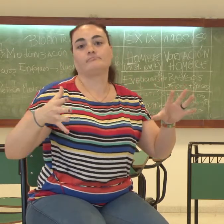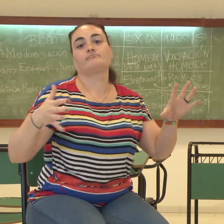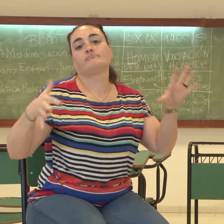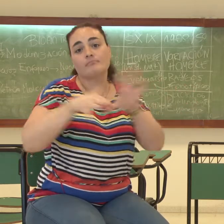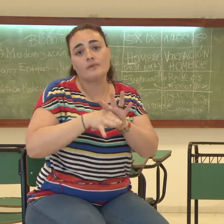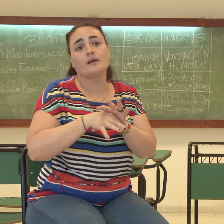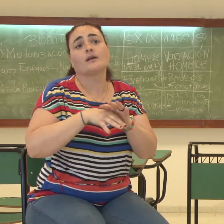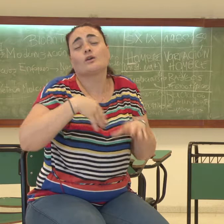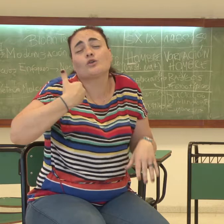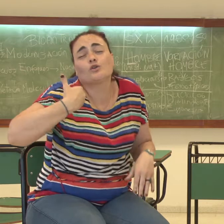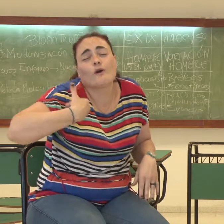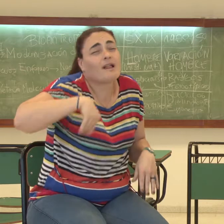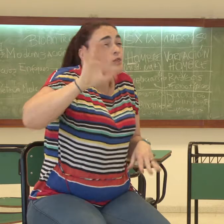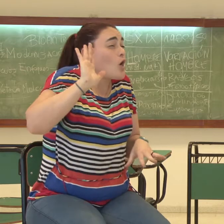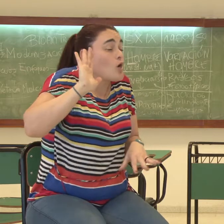y la lucha continúa.